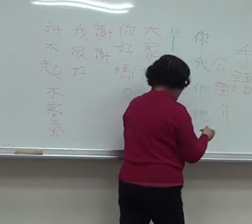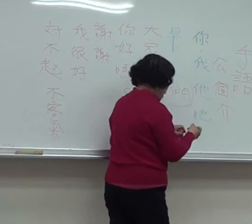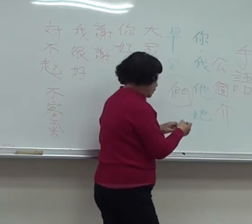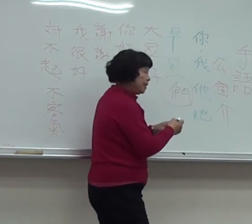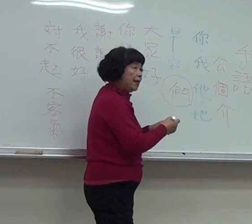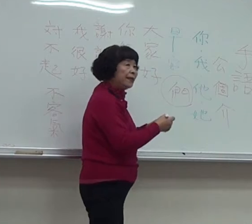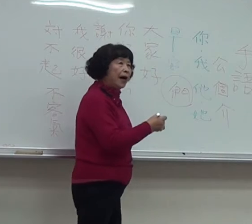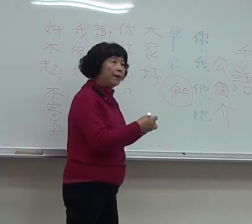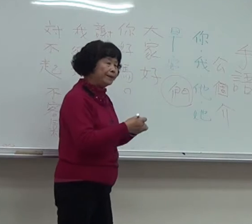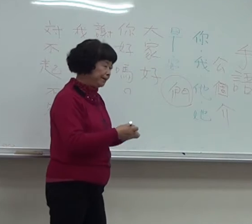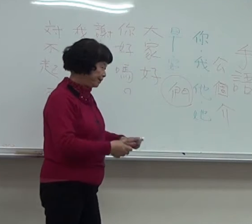好，介绍，